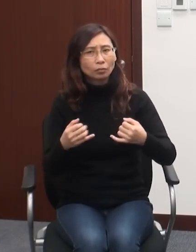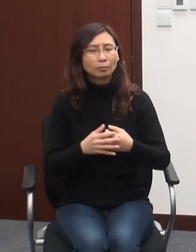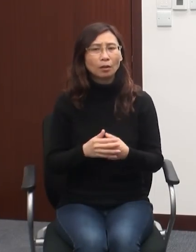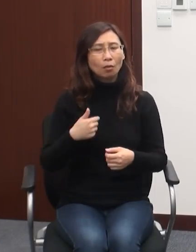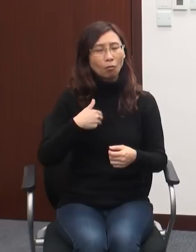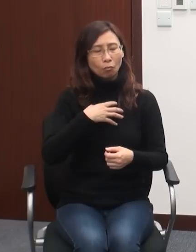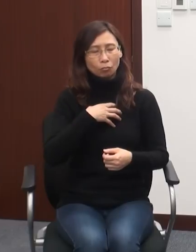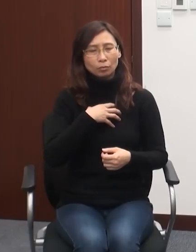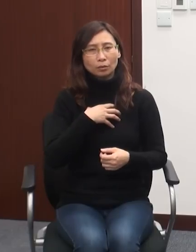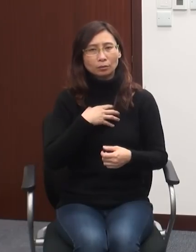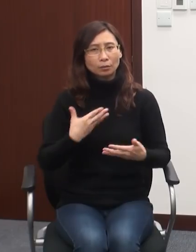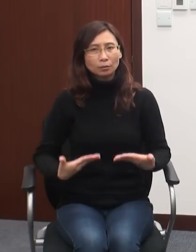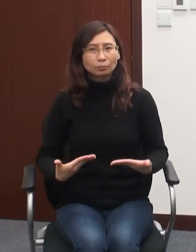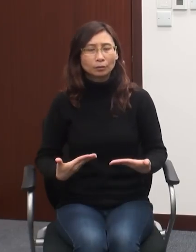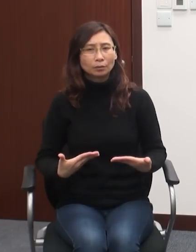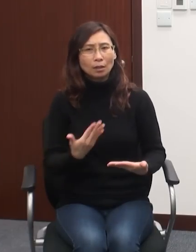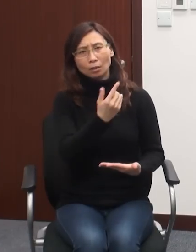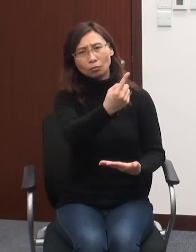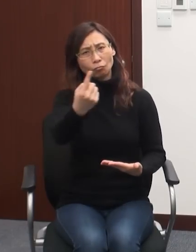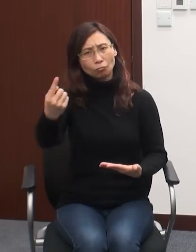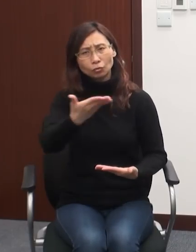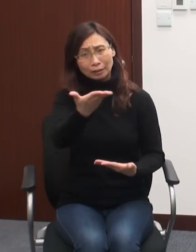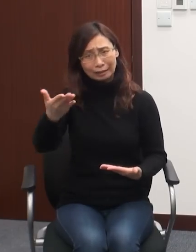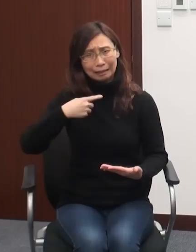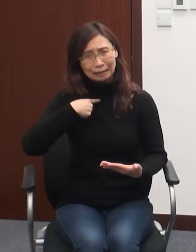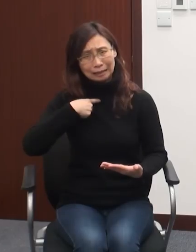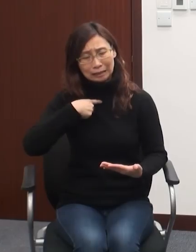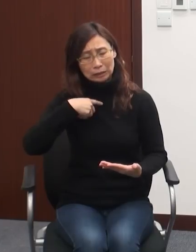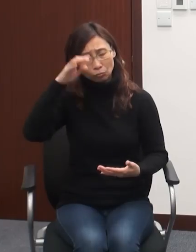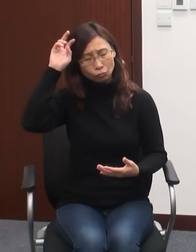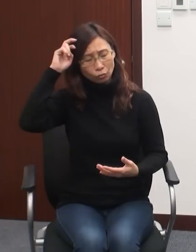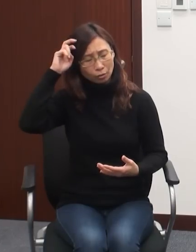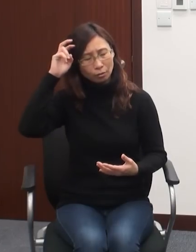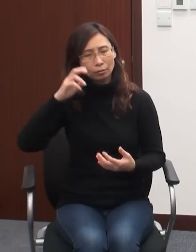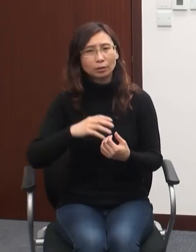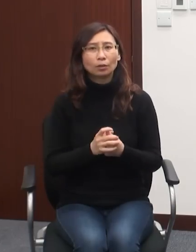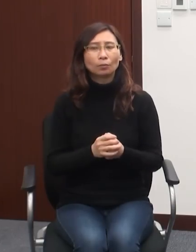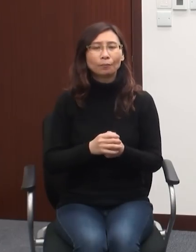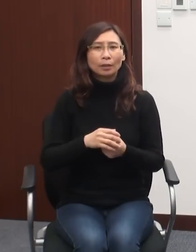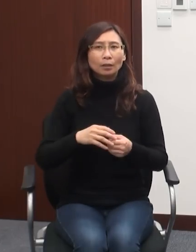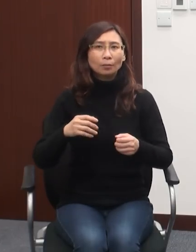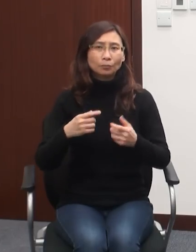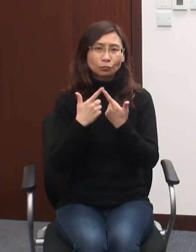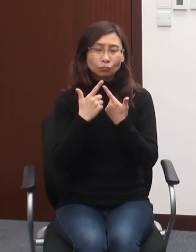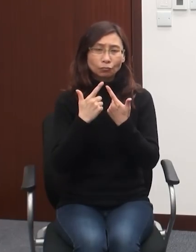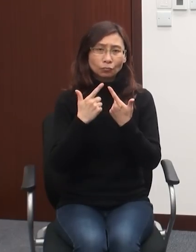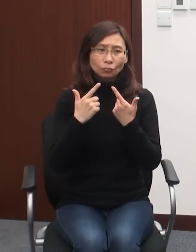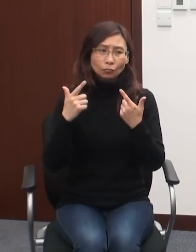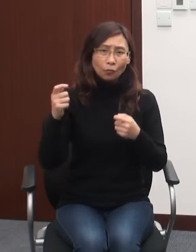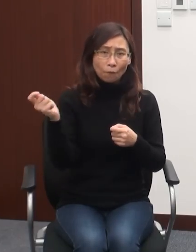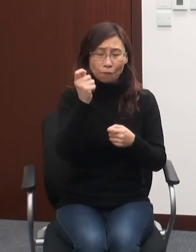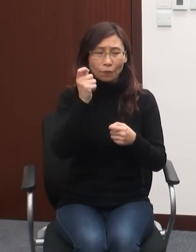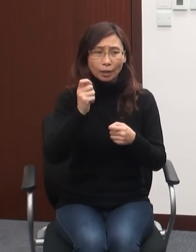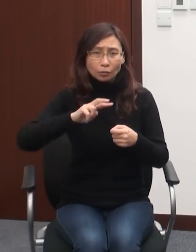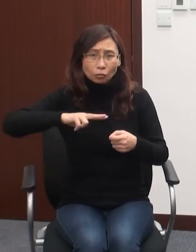我覺得今期大家要諗就係話，有冇即時紓困嘅措施，我哋要討論出嚟；有冇長期嘅，我哋認為喺制度